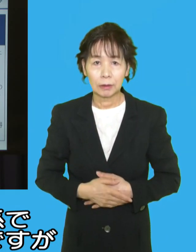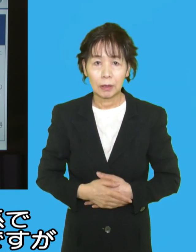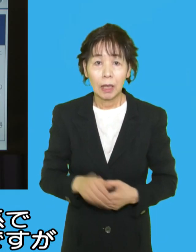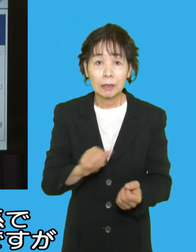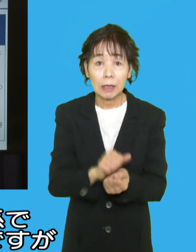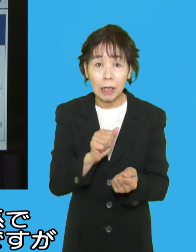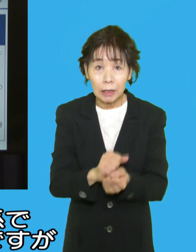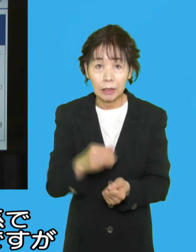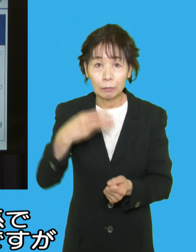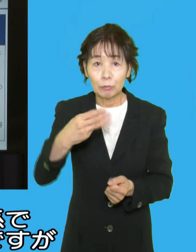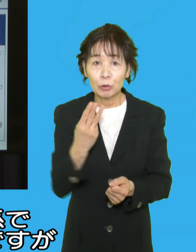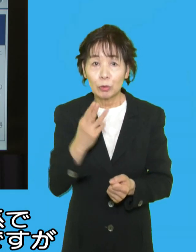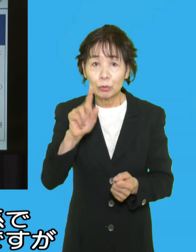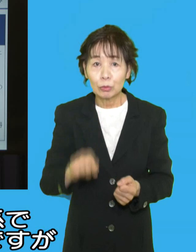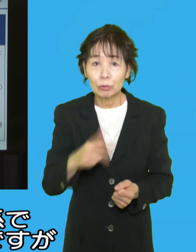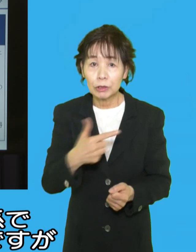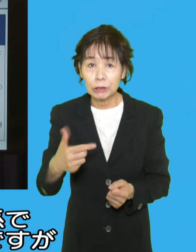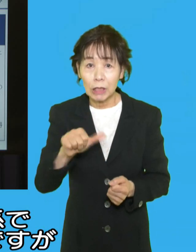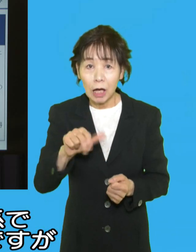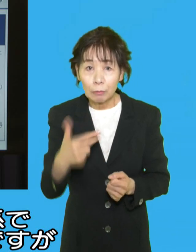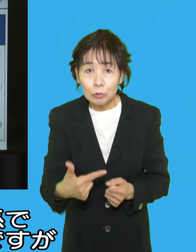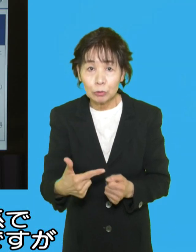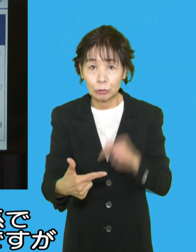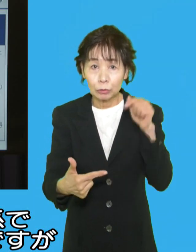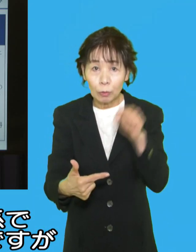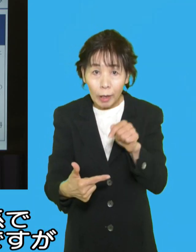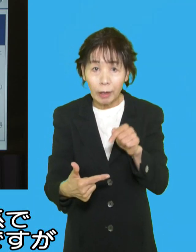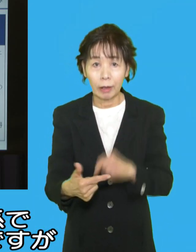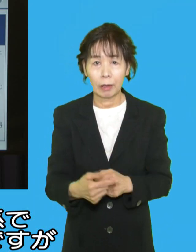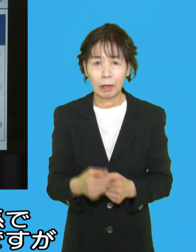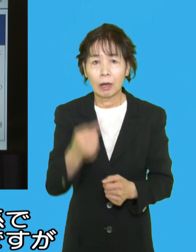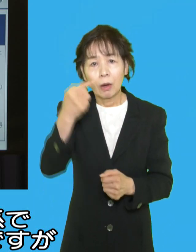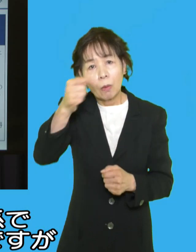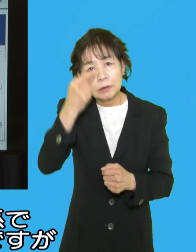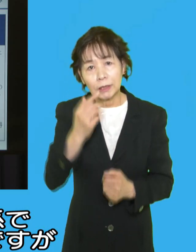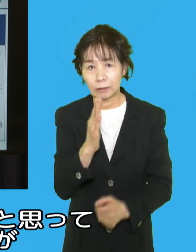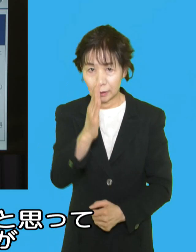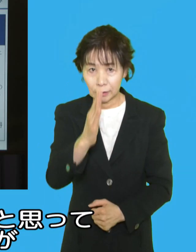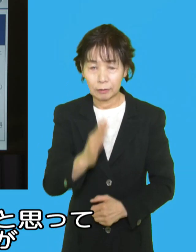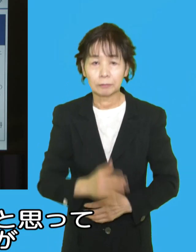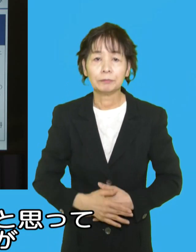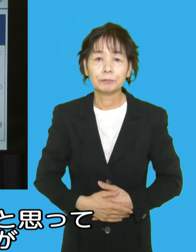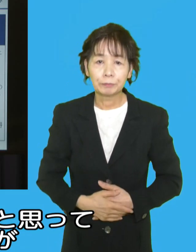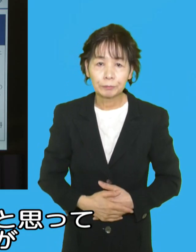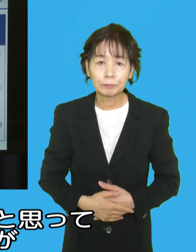堺ミュージアムの関係で、ちょっと教えてもらいたいんですけれども、